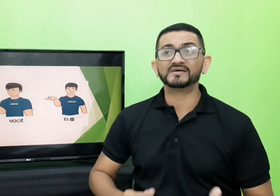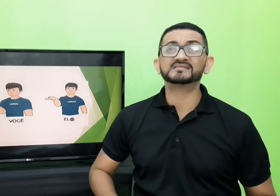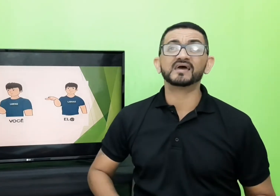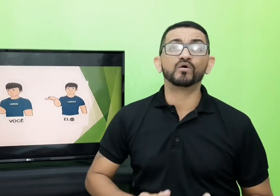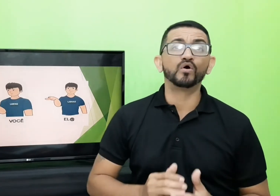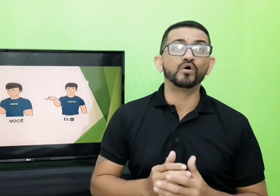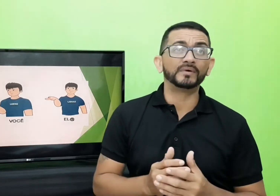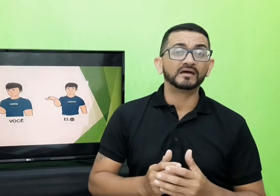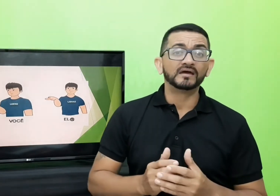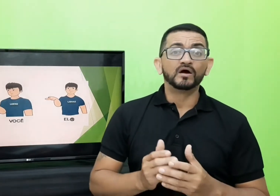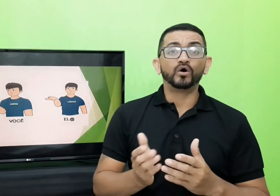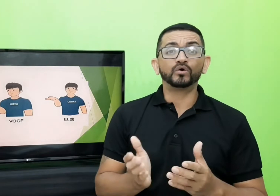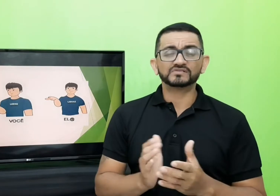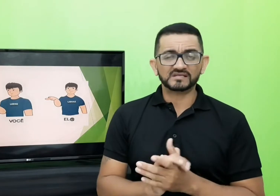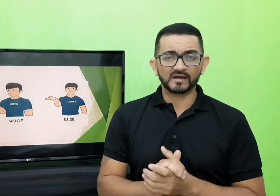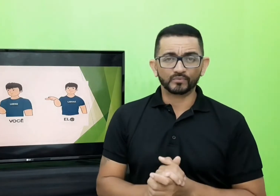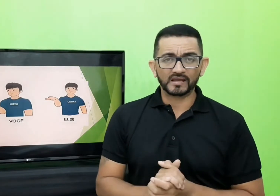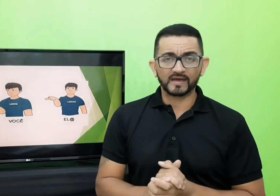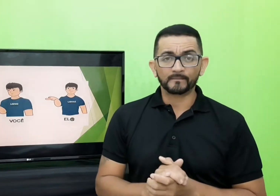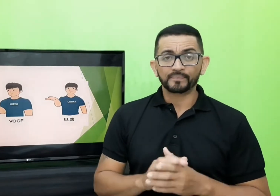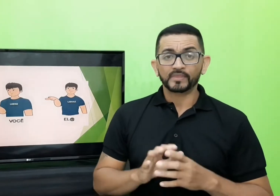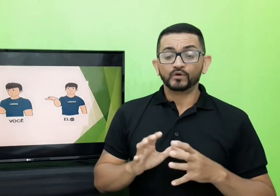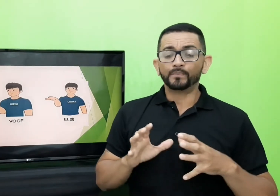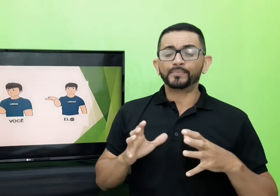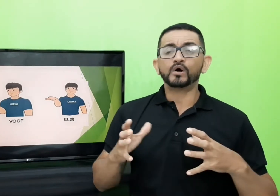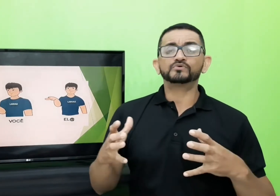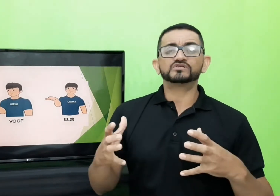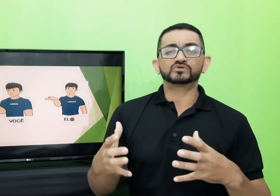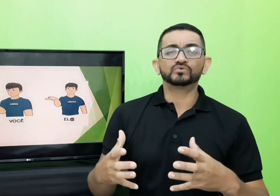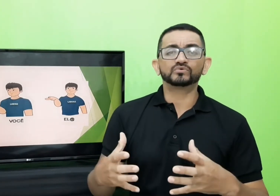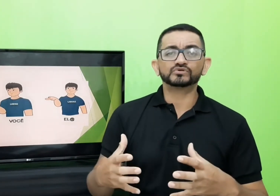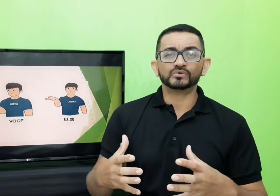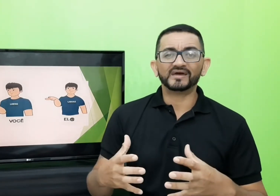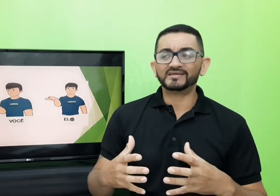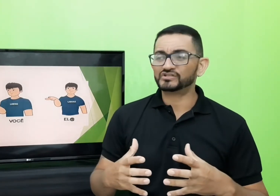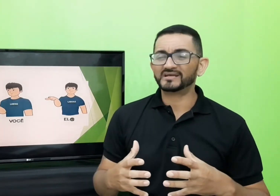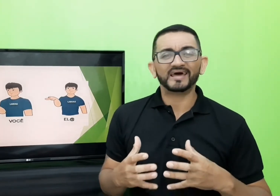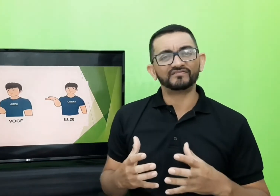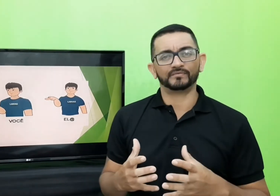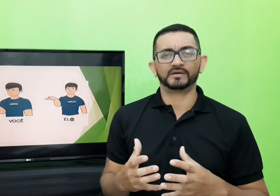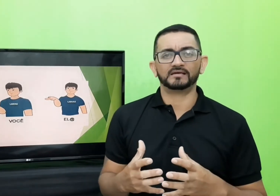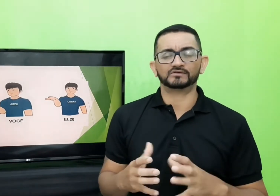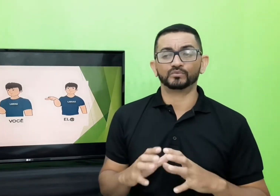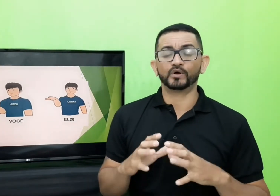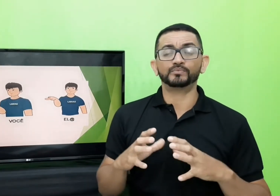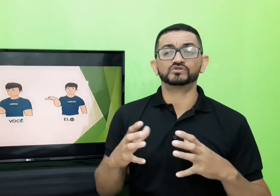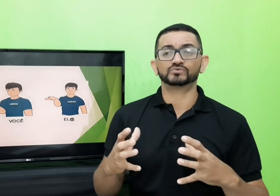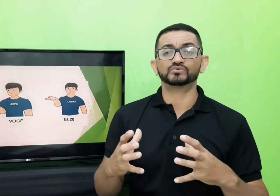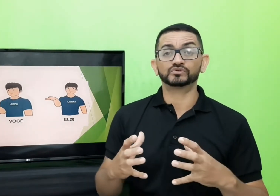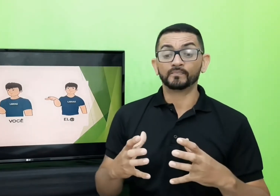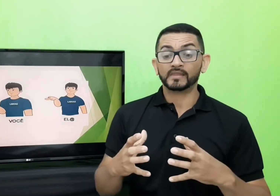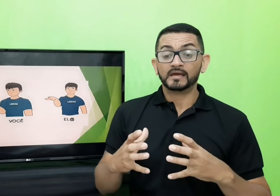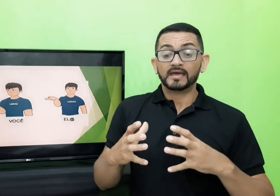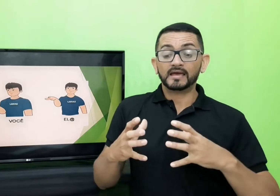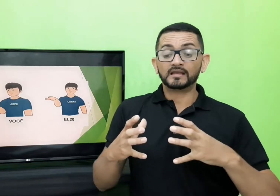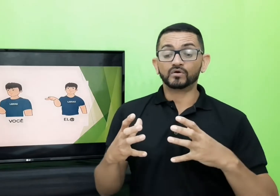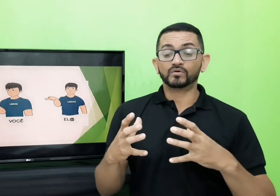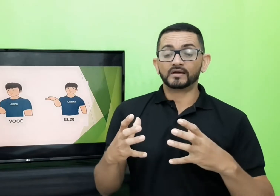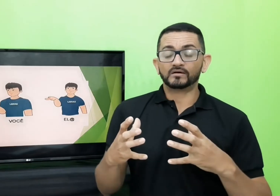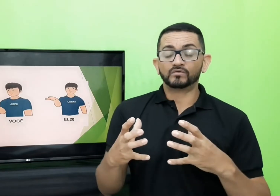se é homem ou se é mulher? O próprio discurso, ele te leva para isso. O próprio discurso,